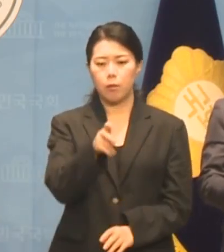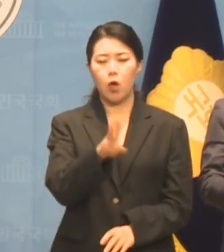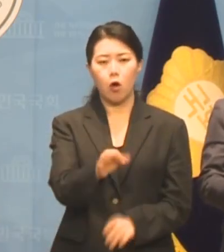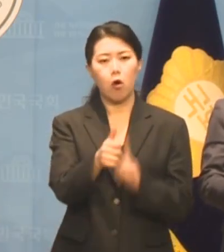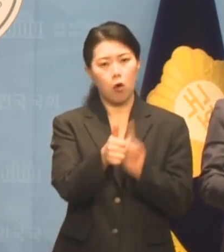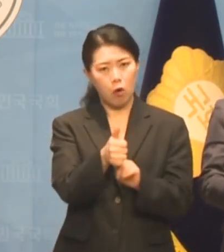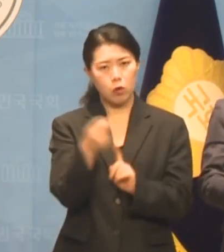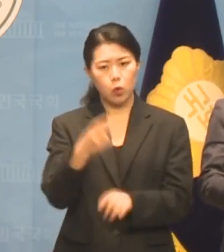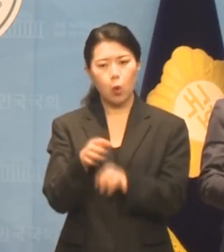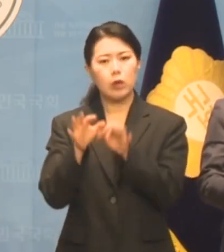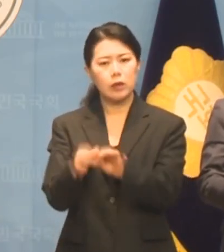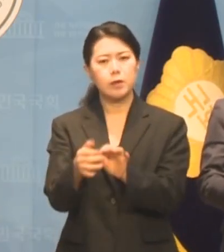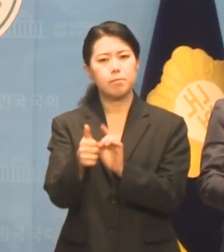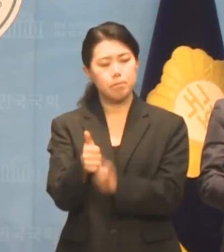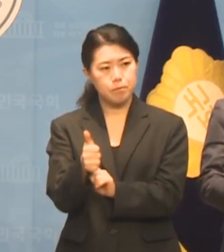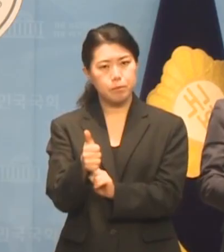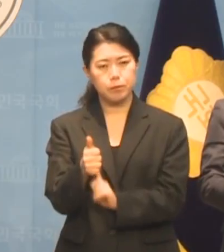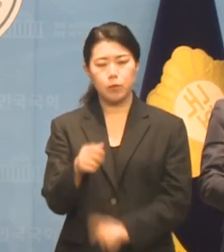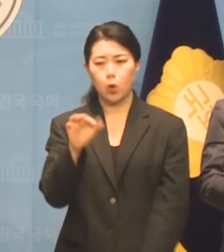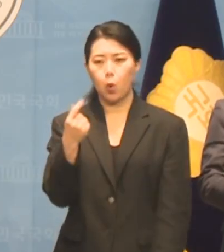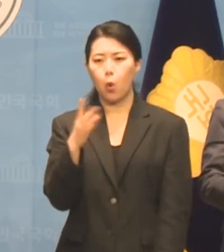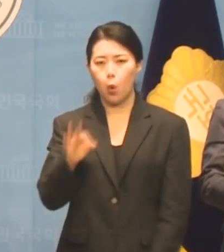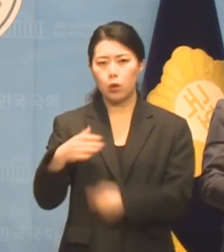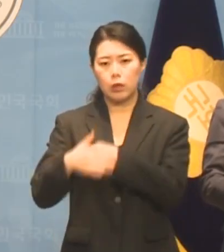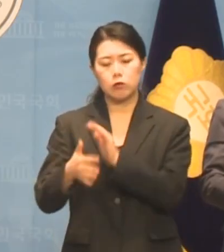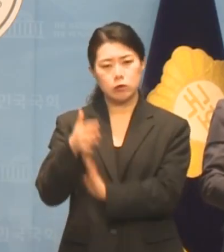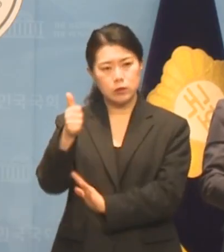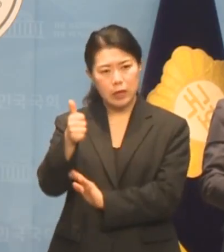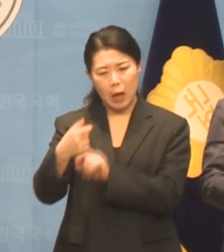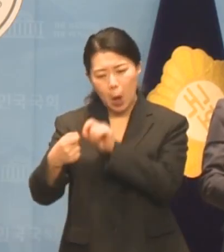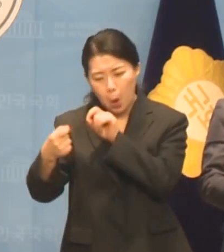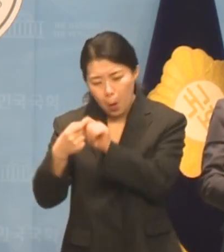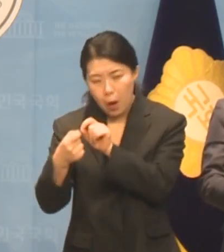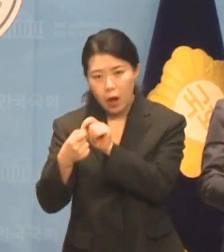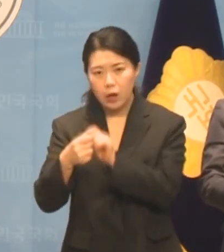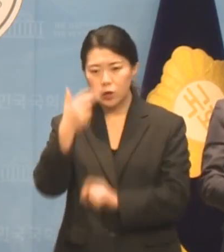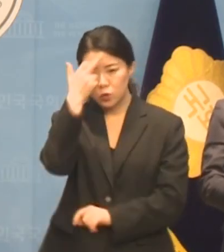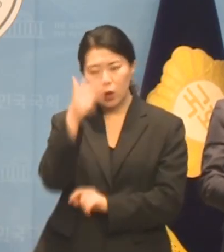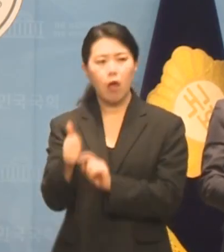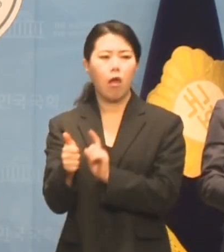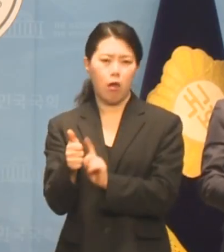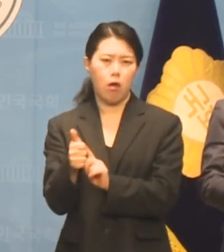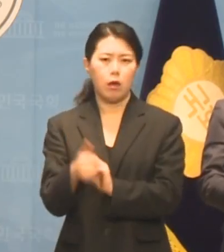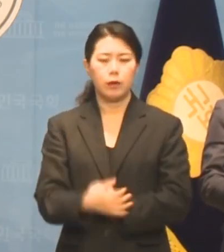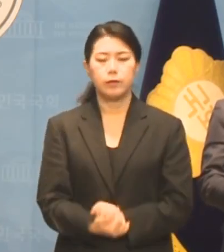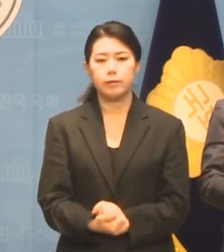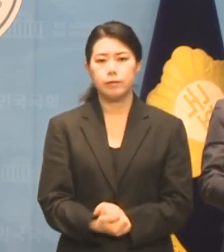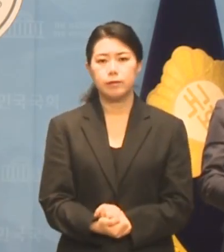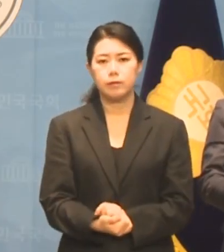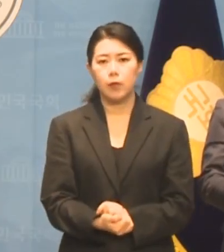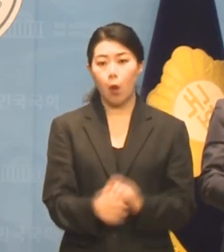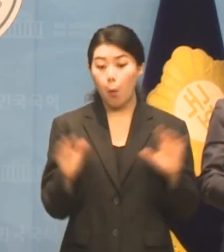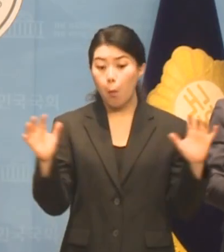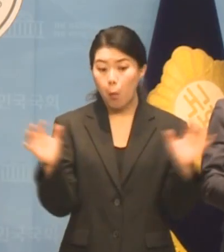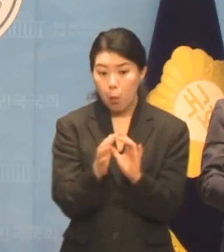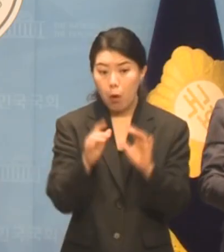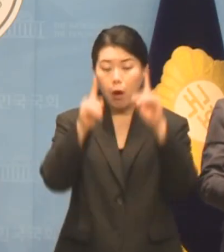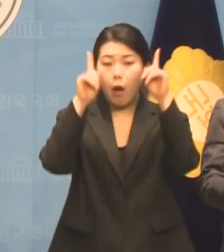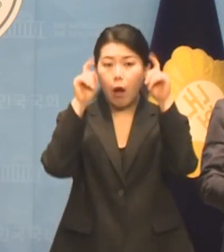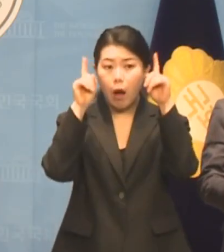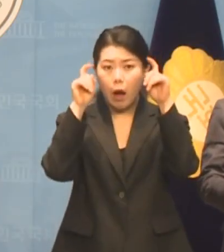후원자 김모 씨, 홍준표 대구시장의 최측근 최모 씨 등이 한자리에 모인